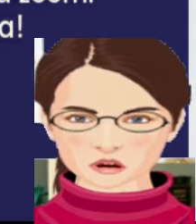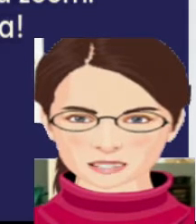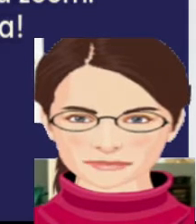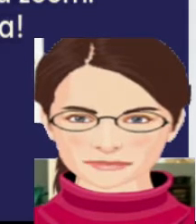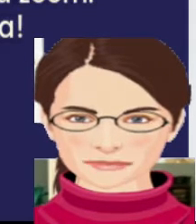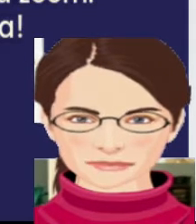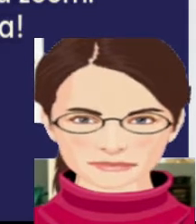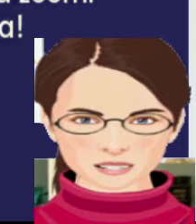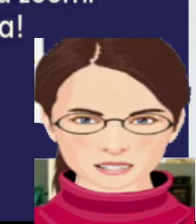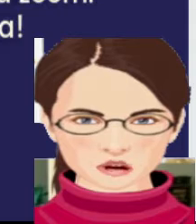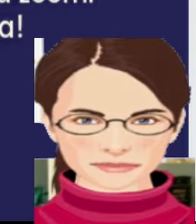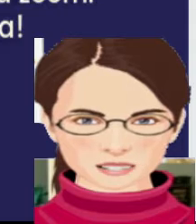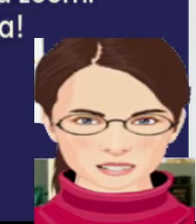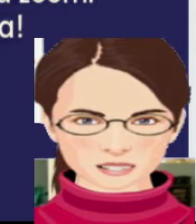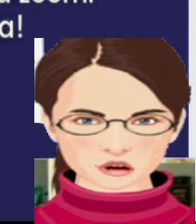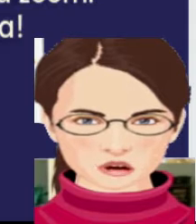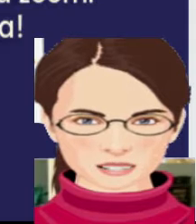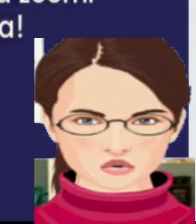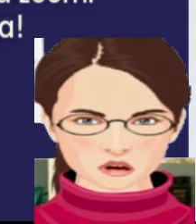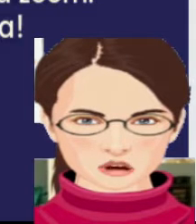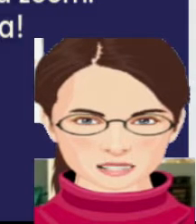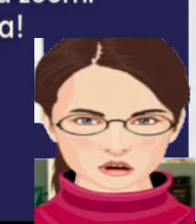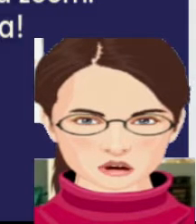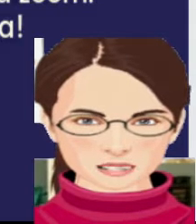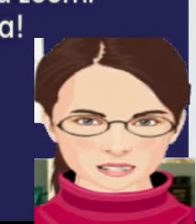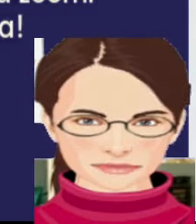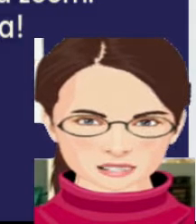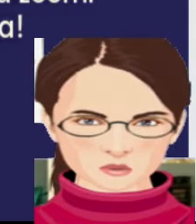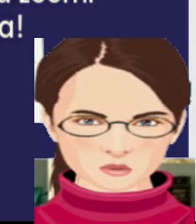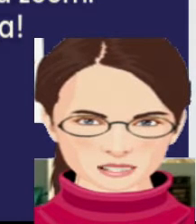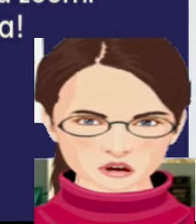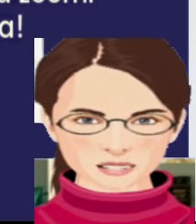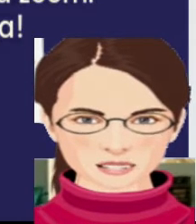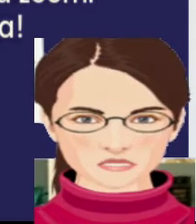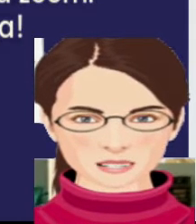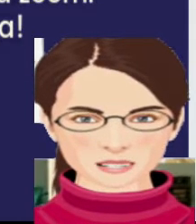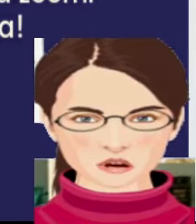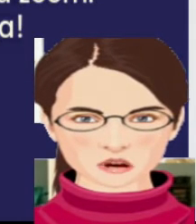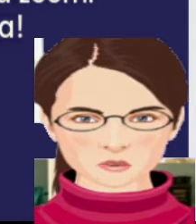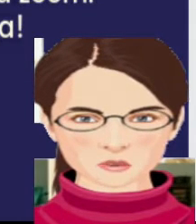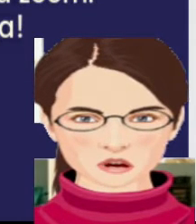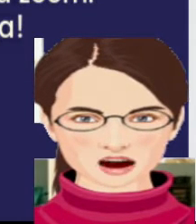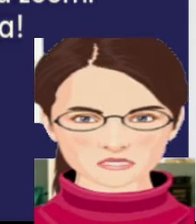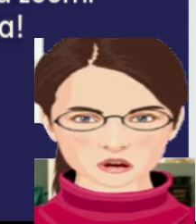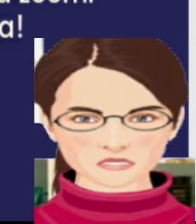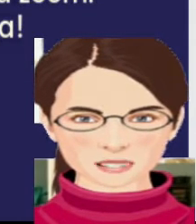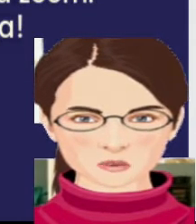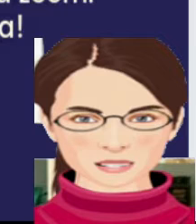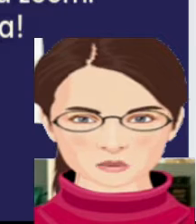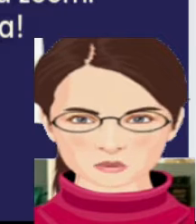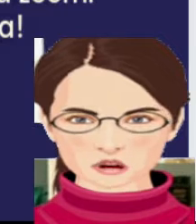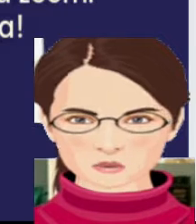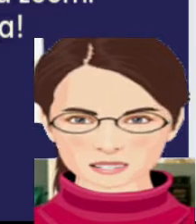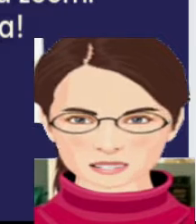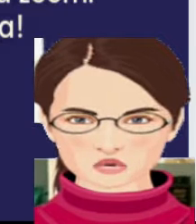de estudos. Poderá também assistir a vídeo-aula explicativa pela autora do livro que está postado na plataforma